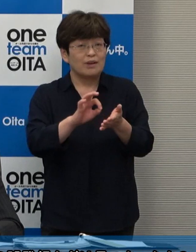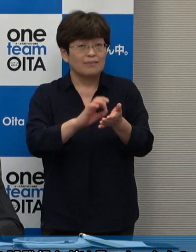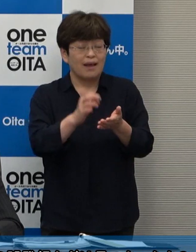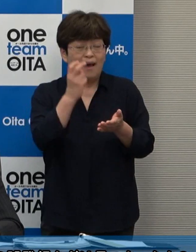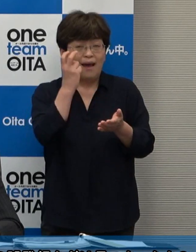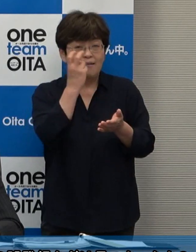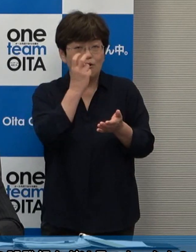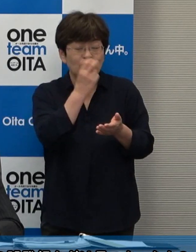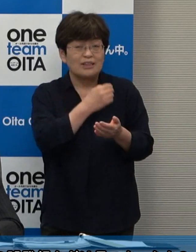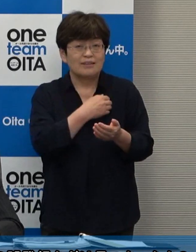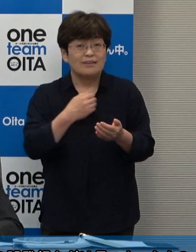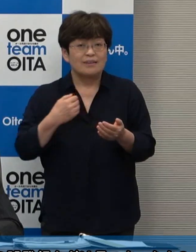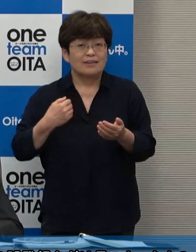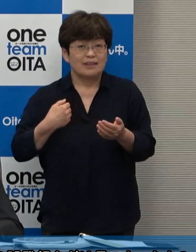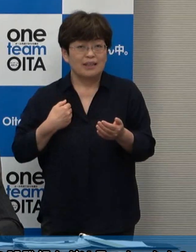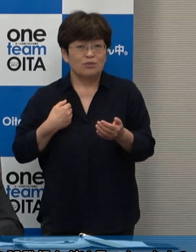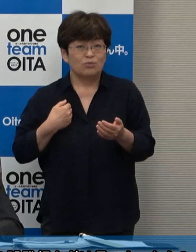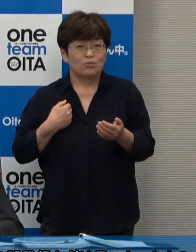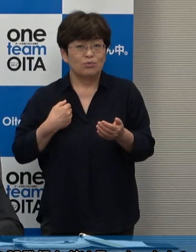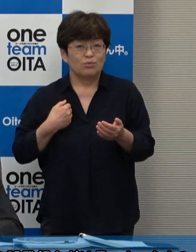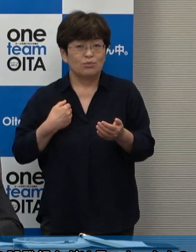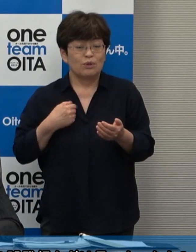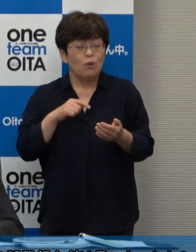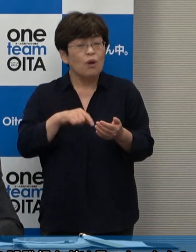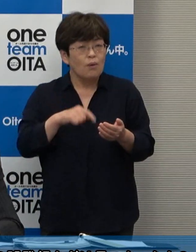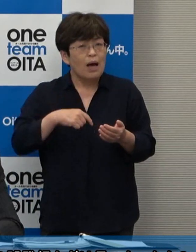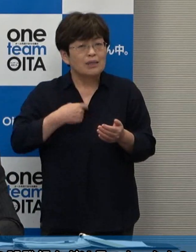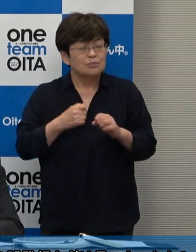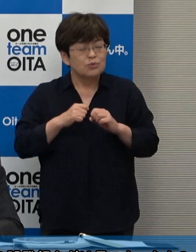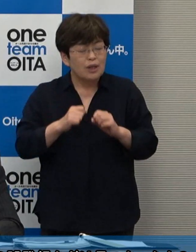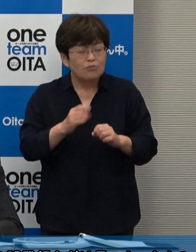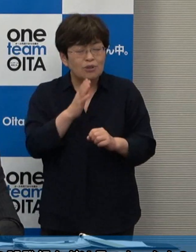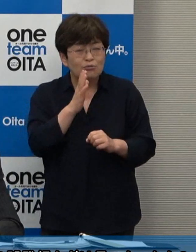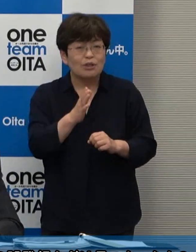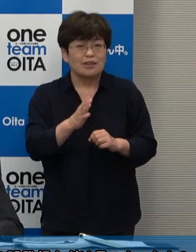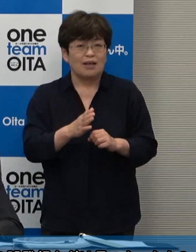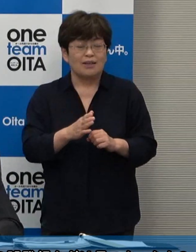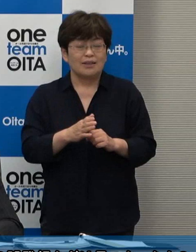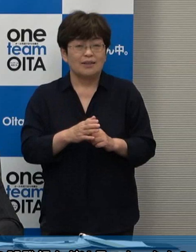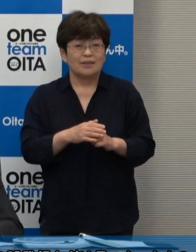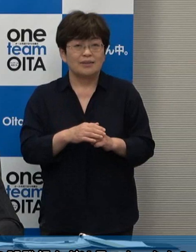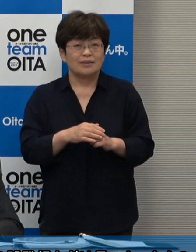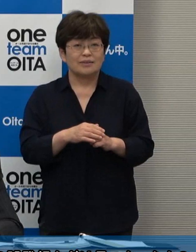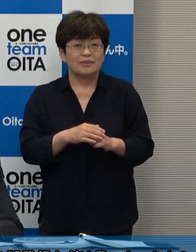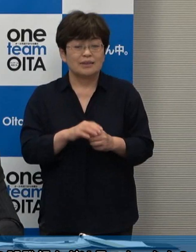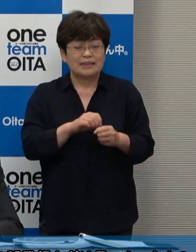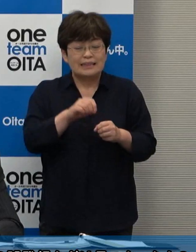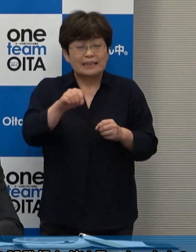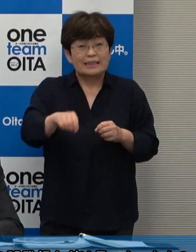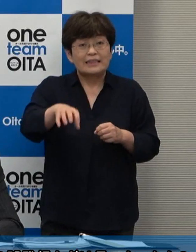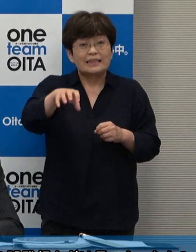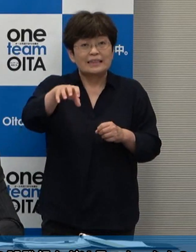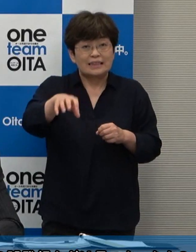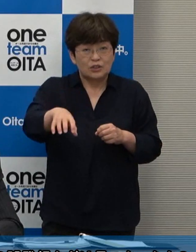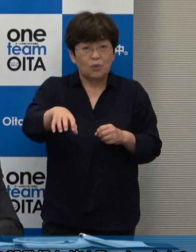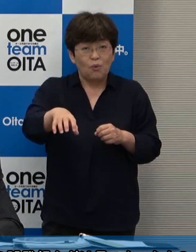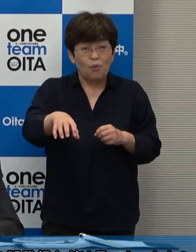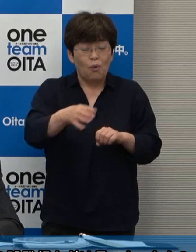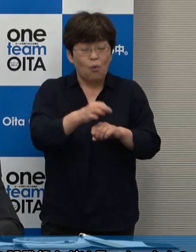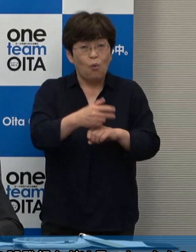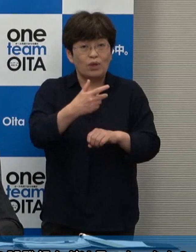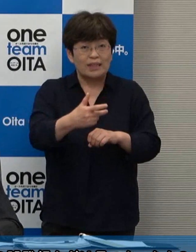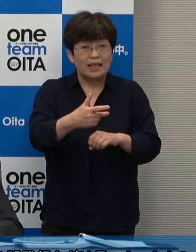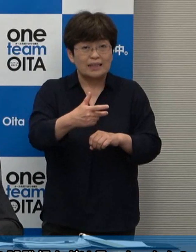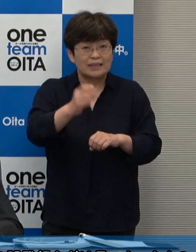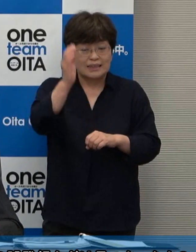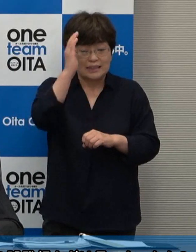ることはもうできますので、それはやってください。で司書あるいは本庁に出向いてね、